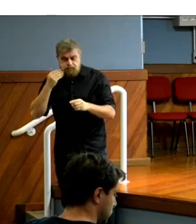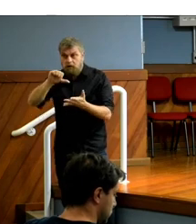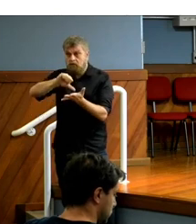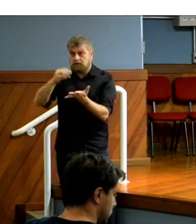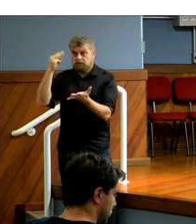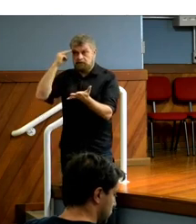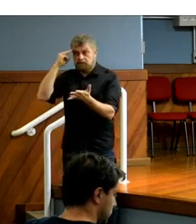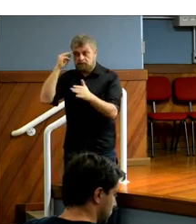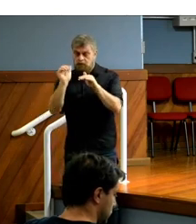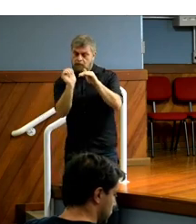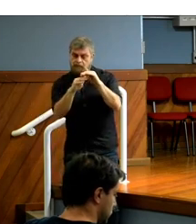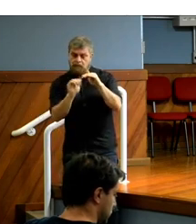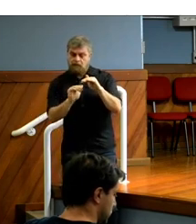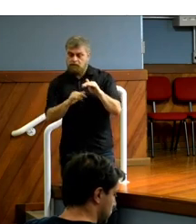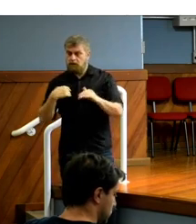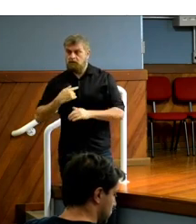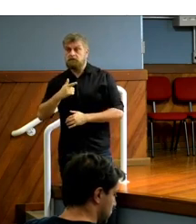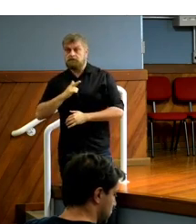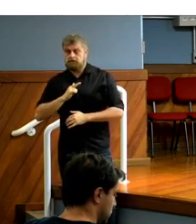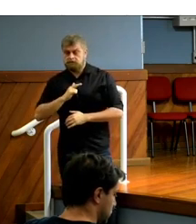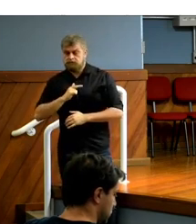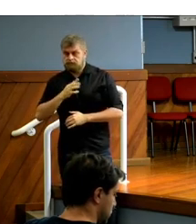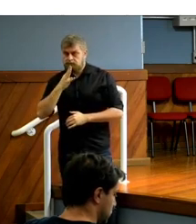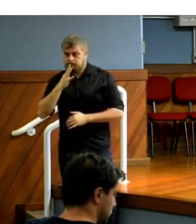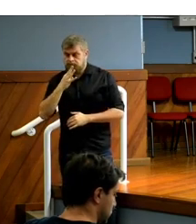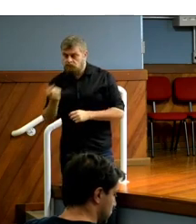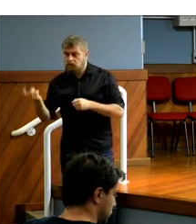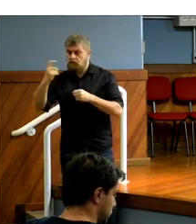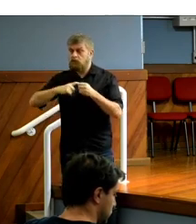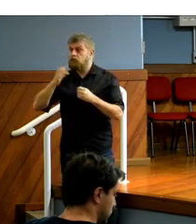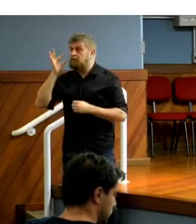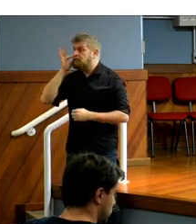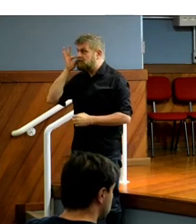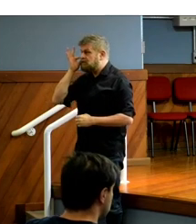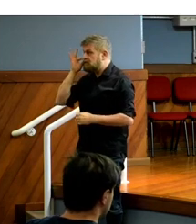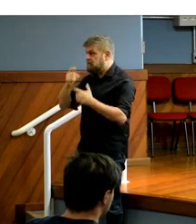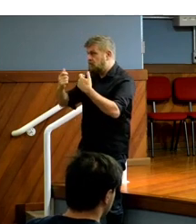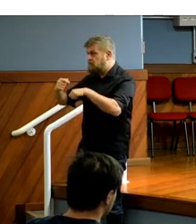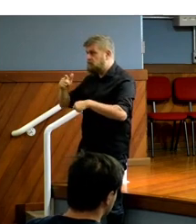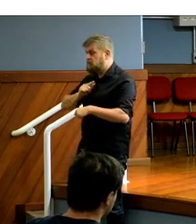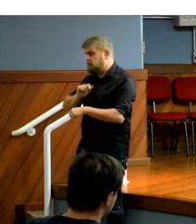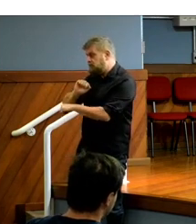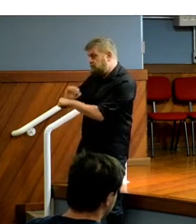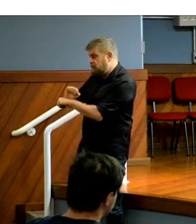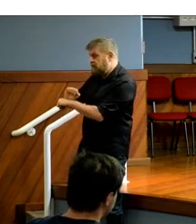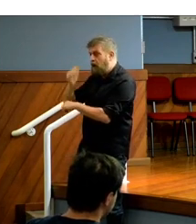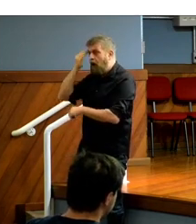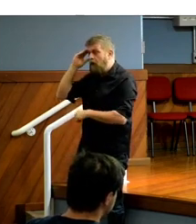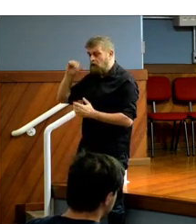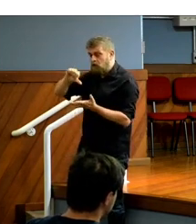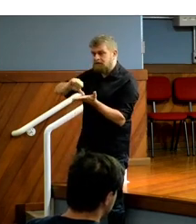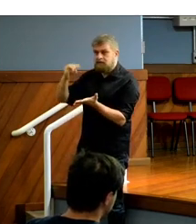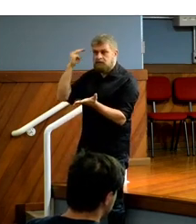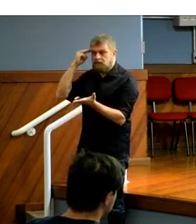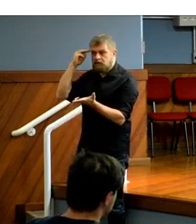mais o acervo que nós tínhamos, mas a partir do momento que o trabalho voltou presencial, foi necessário colocar um pé nisso e entender que o centro de memória